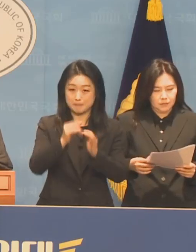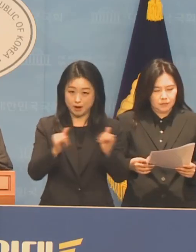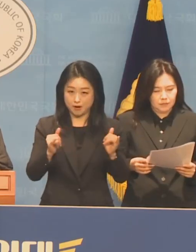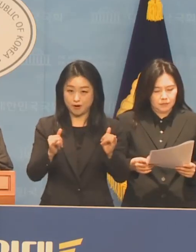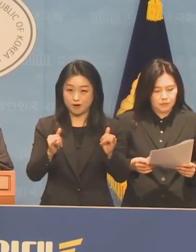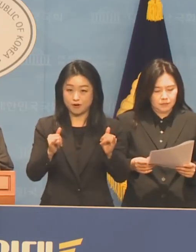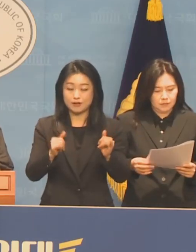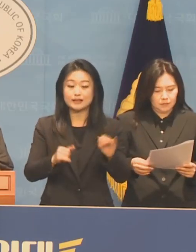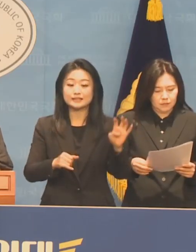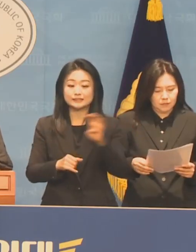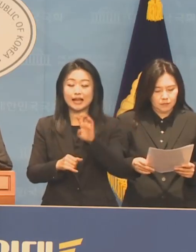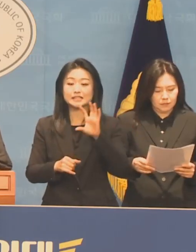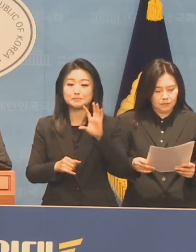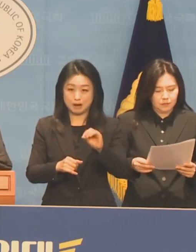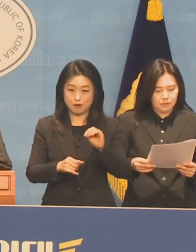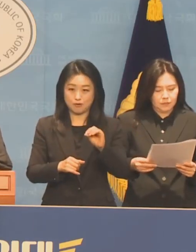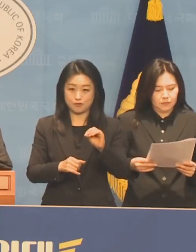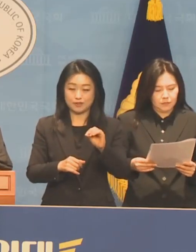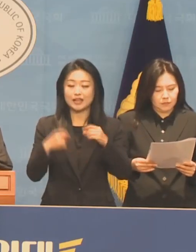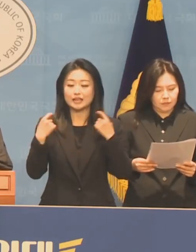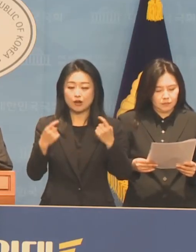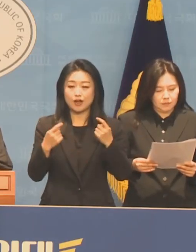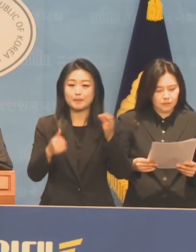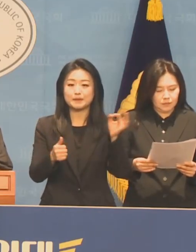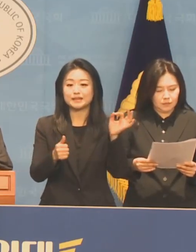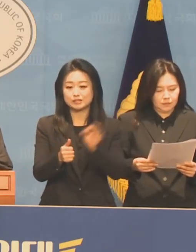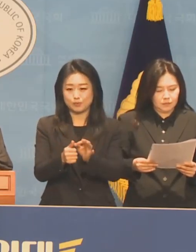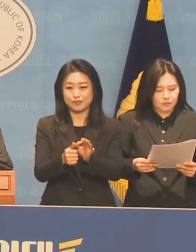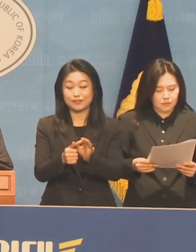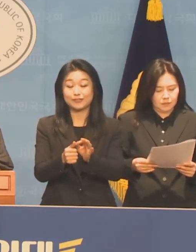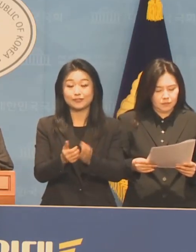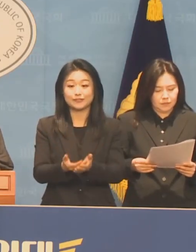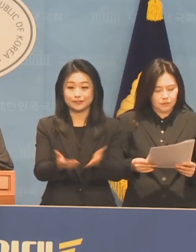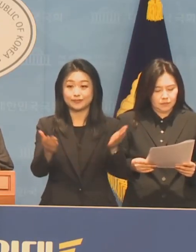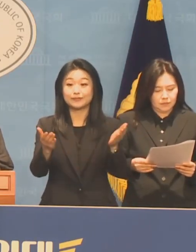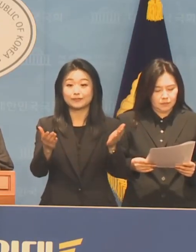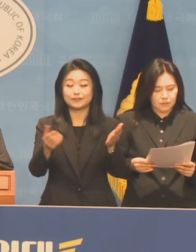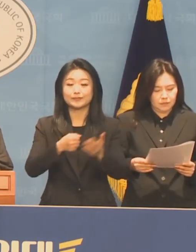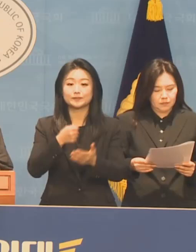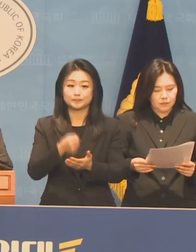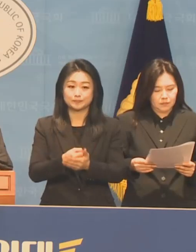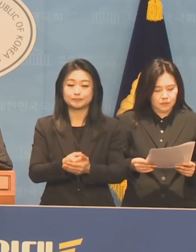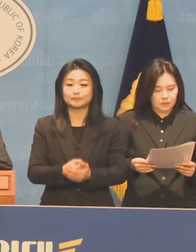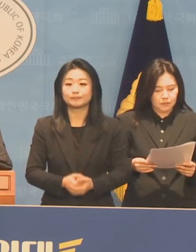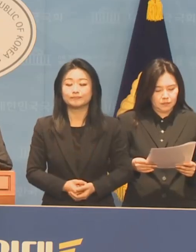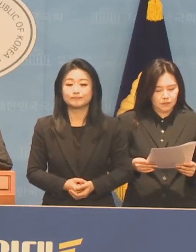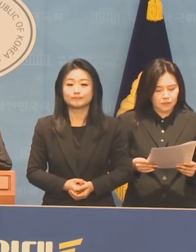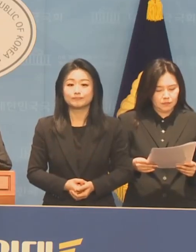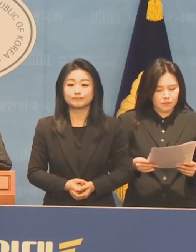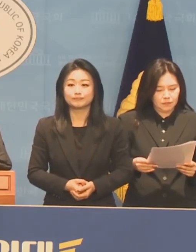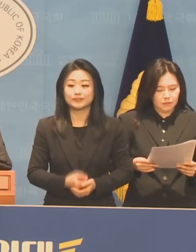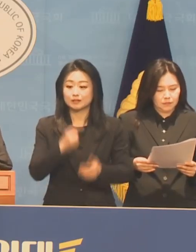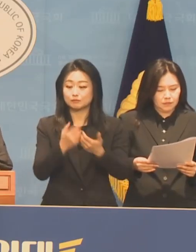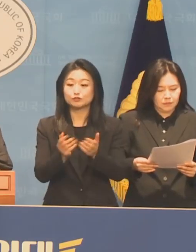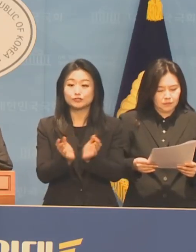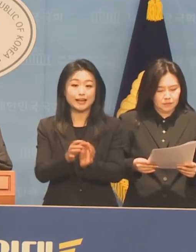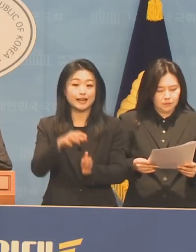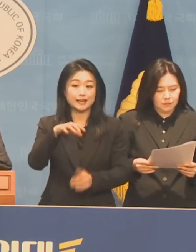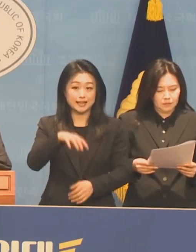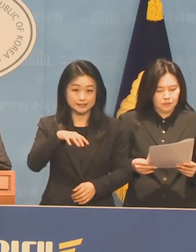대상으로 40만 원의 여행 경비를 지원하는 사업을 하겠다고 밝혔습니다. 더불어민주당은